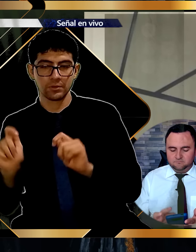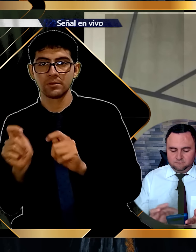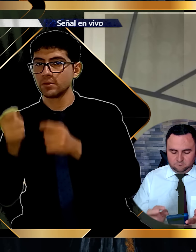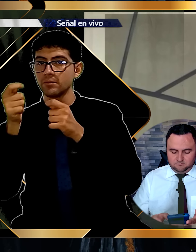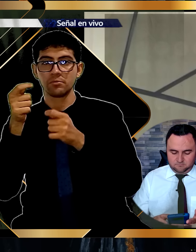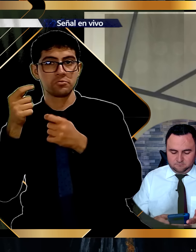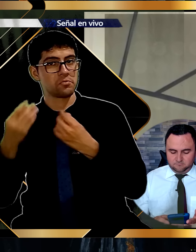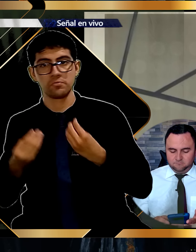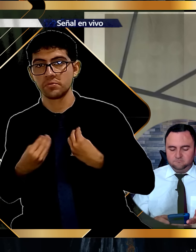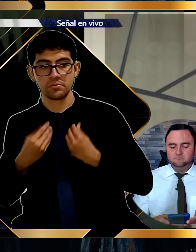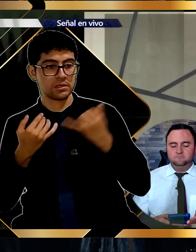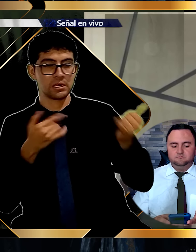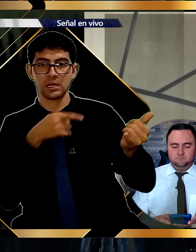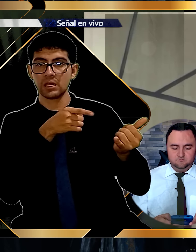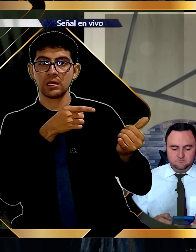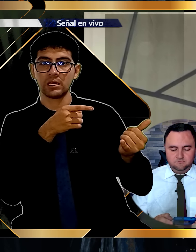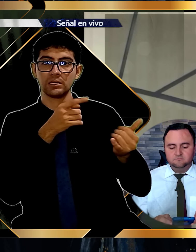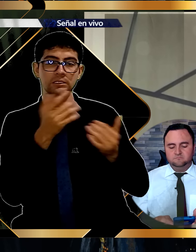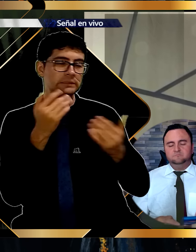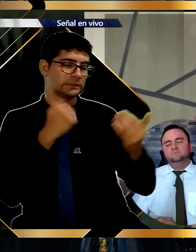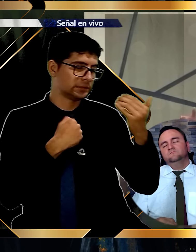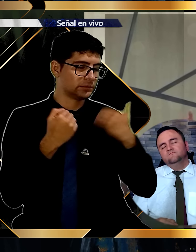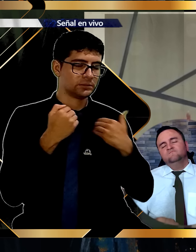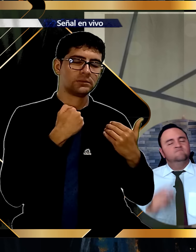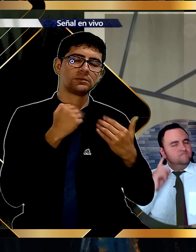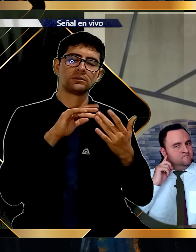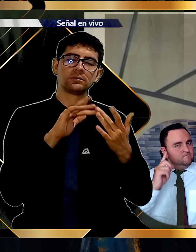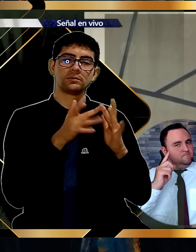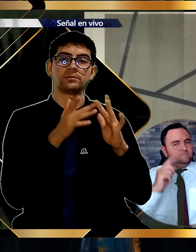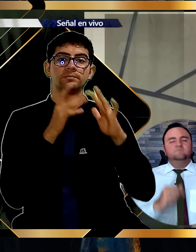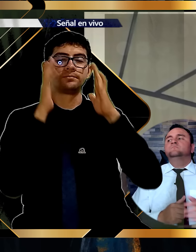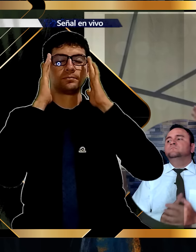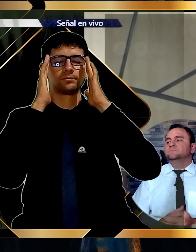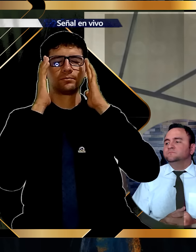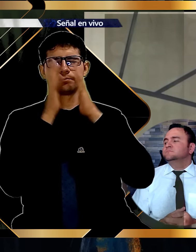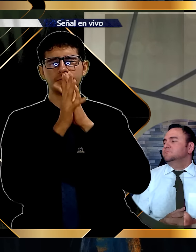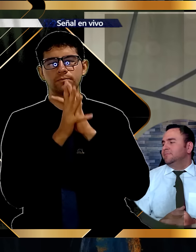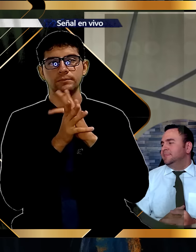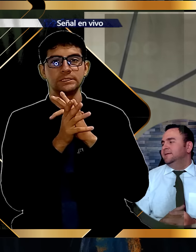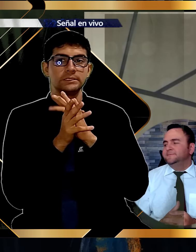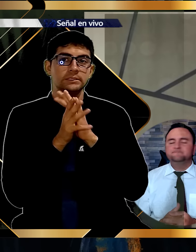Entonces, nosotros necesitamos entender bien esto, porque nos ha puesto un peso que entonces ahora nadie está a salvo.